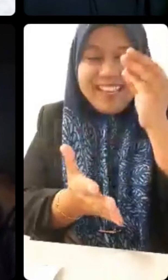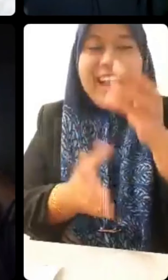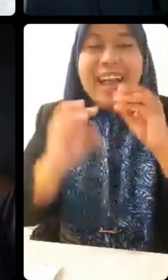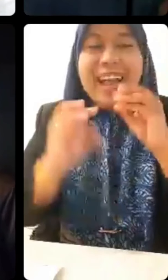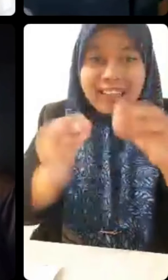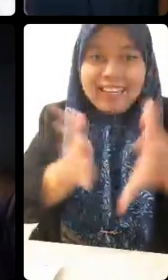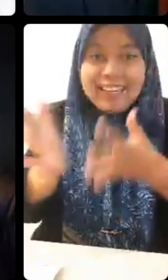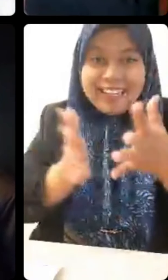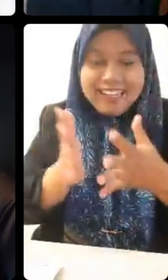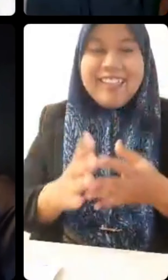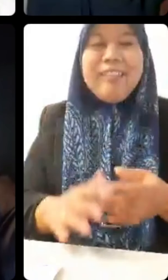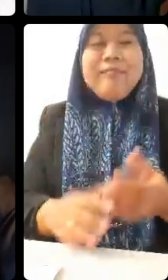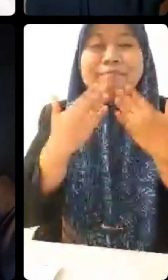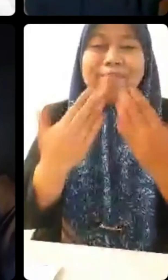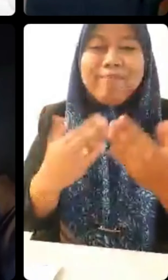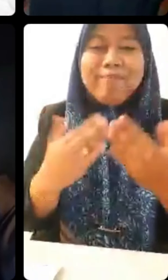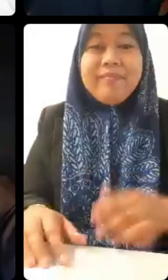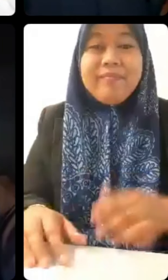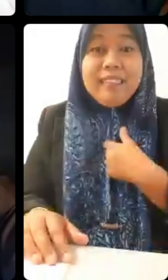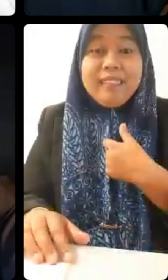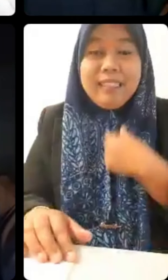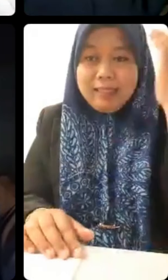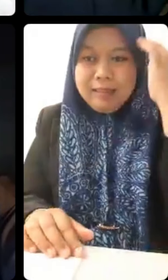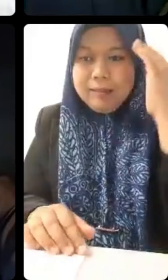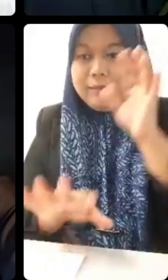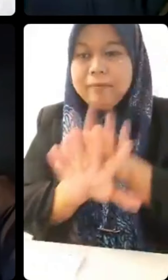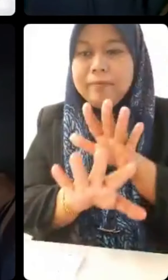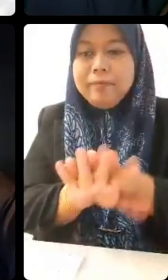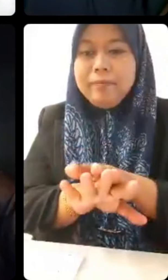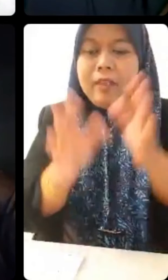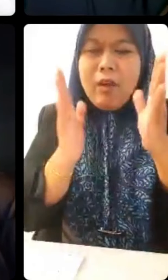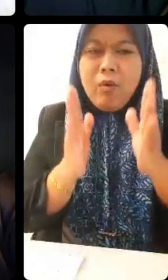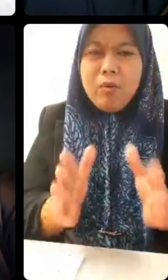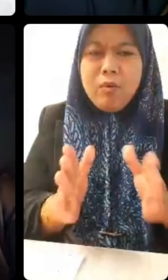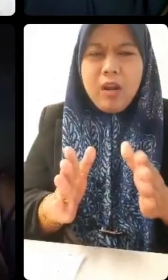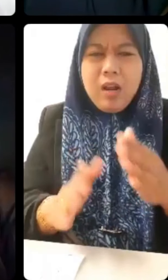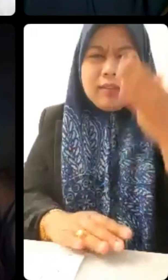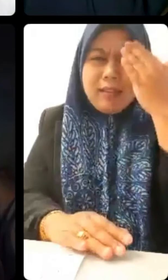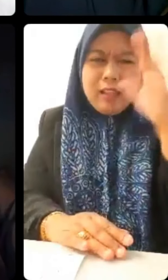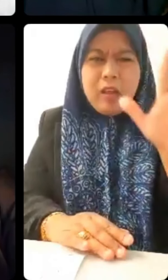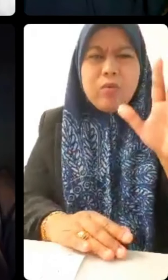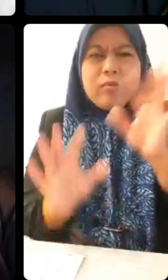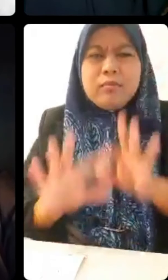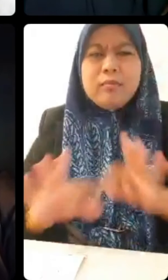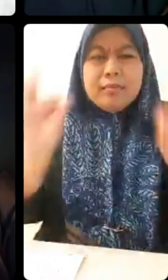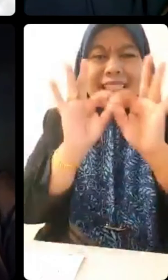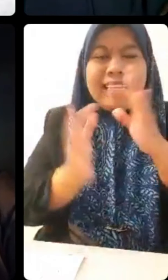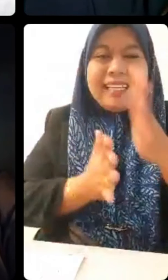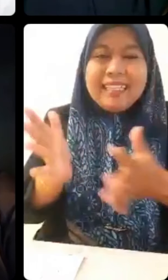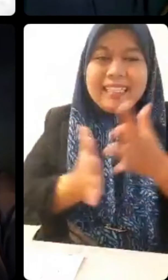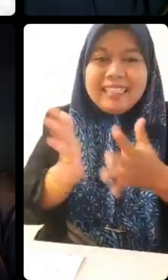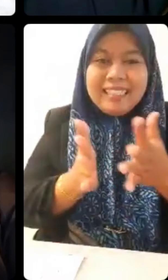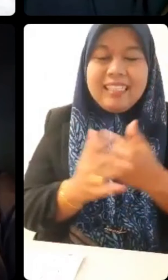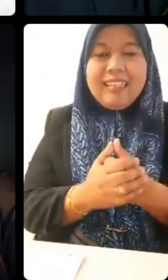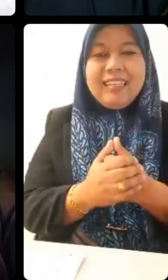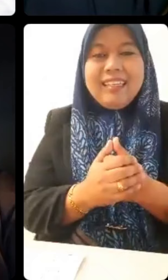bahawa betapa pentingnya bahasa isyarat ini. Baiklah, nanti bolehlah kita Cik Anis sharekan Cik Anis punya